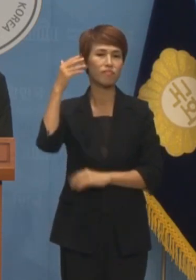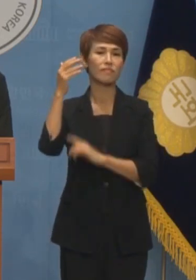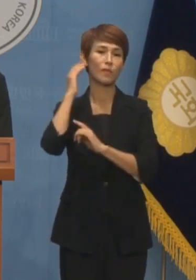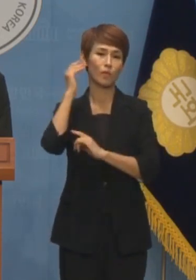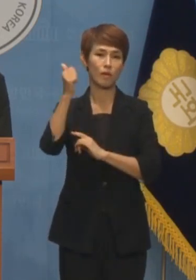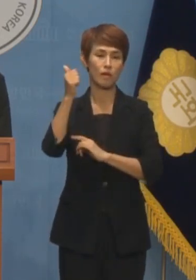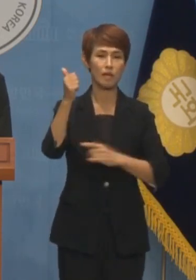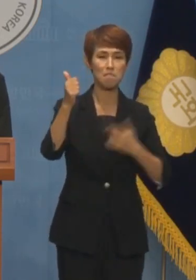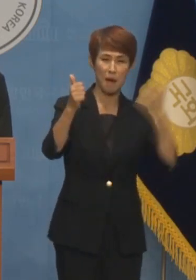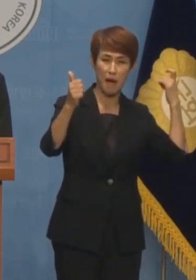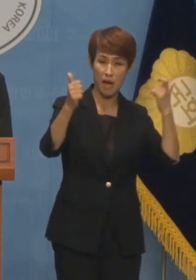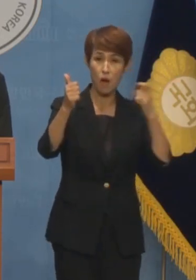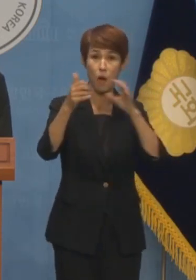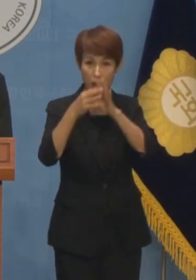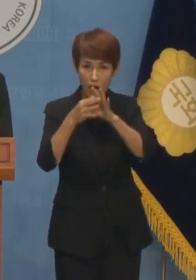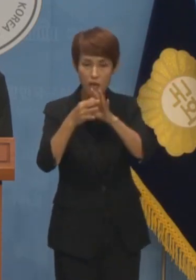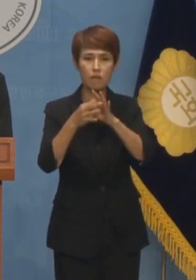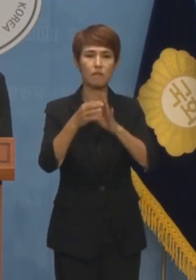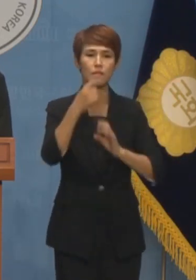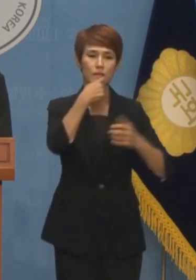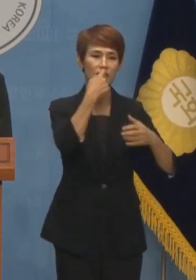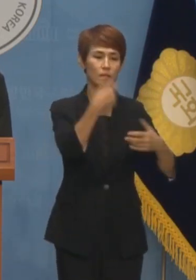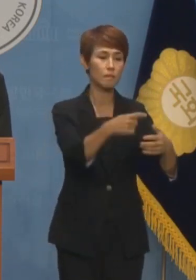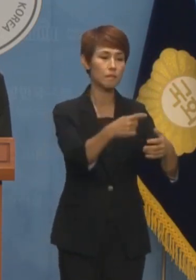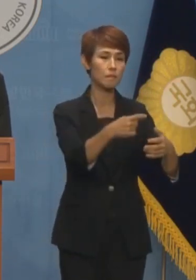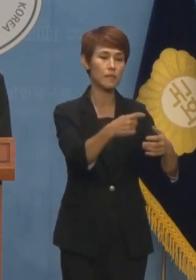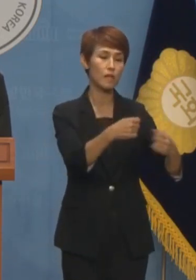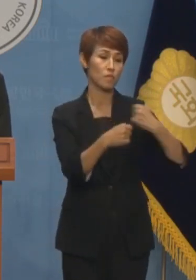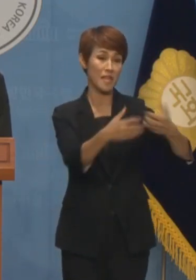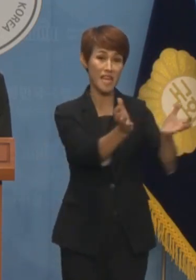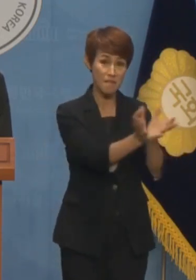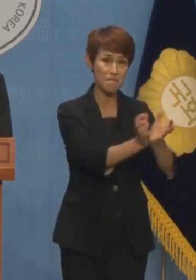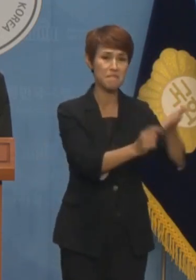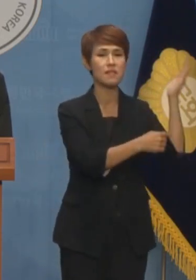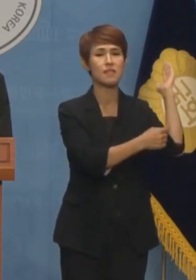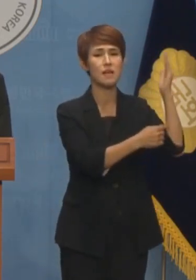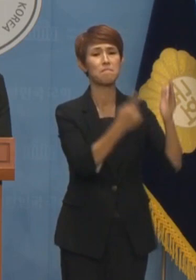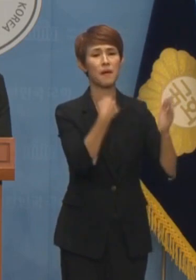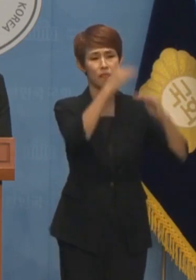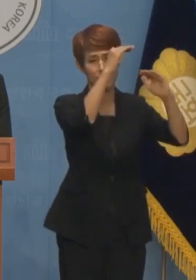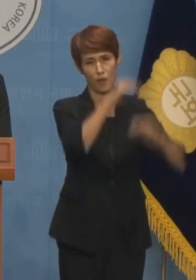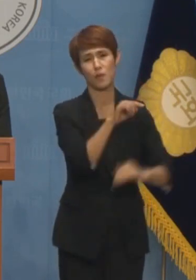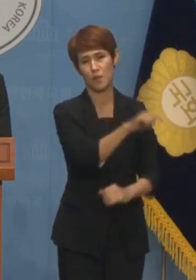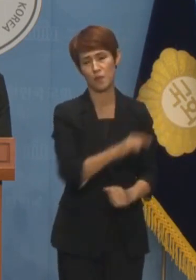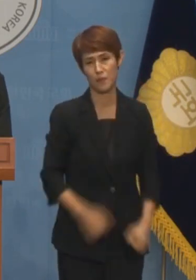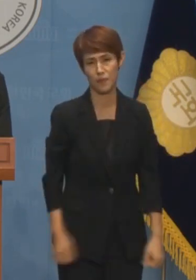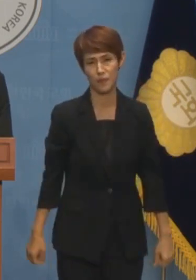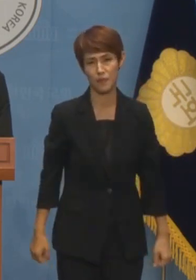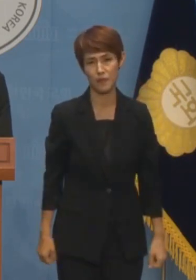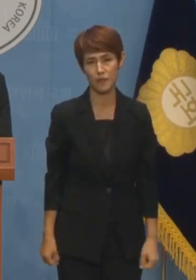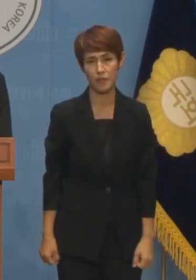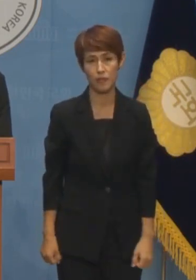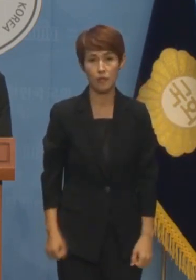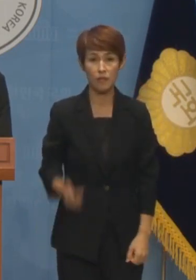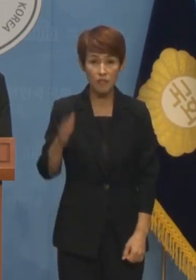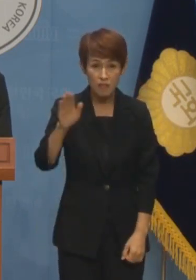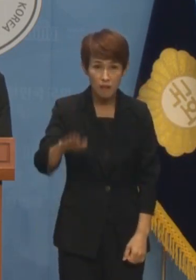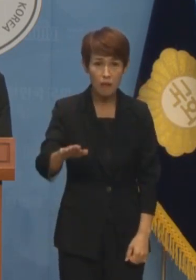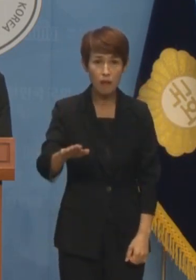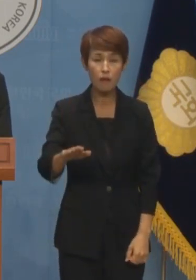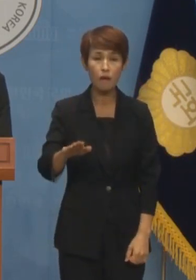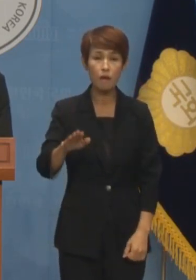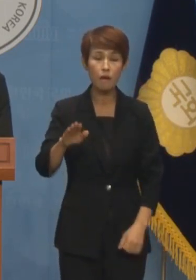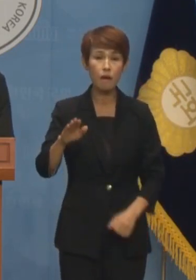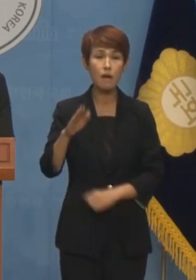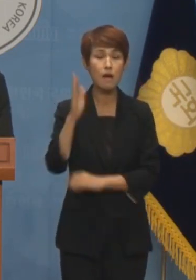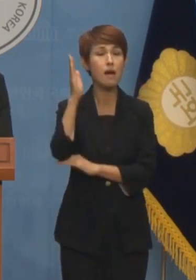사건 관련하여 엊그제 집권 여당 국민의힘에서 내놓은 논평들입니다. 그러나 채 하루밖에